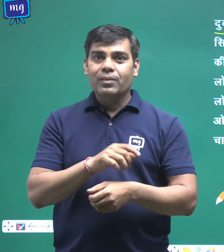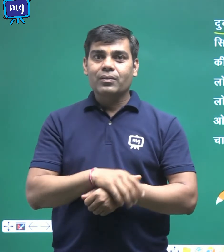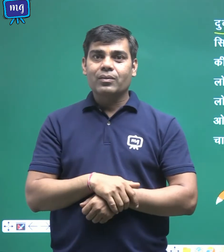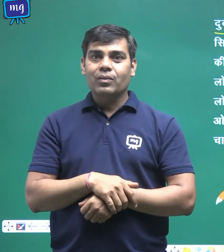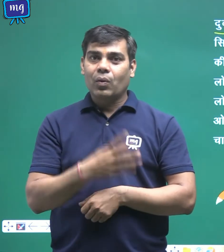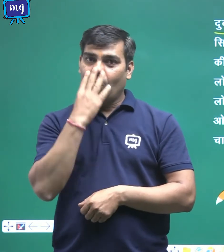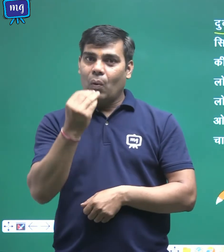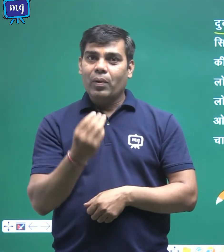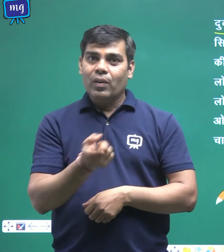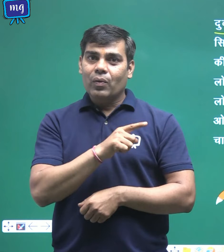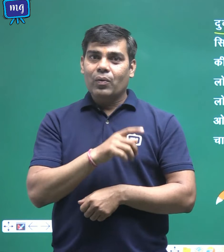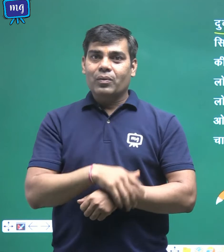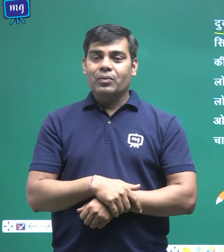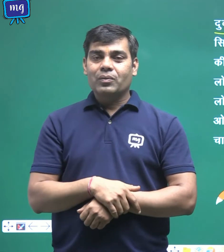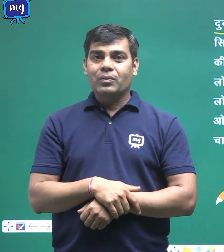लोमड़ी को